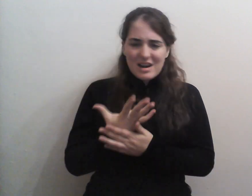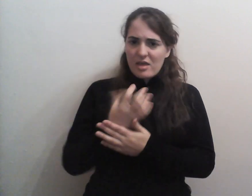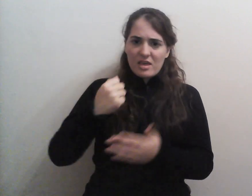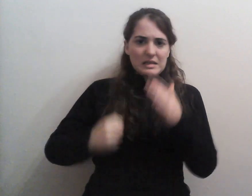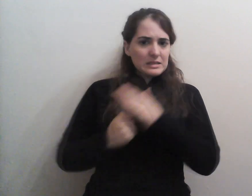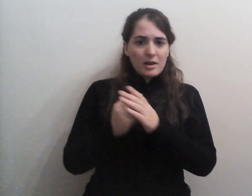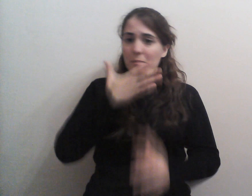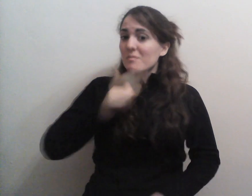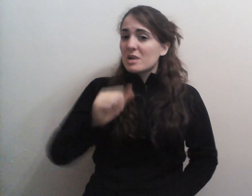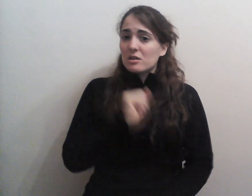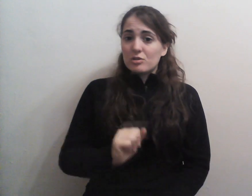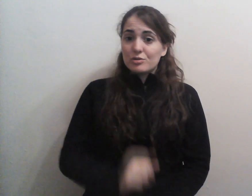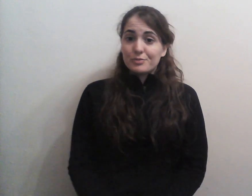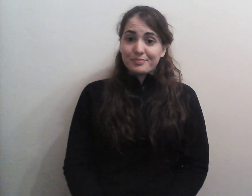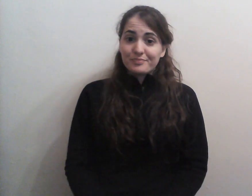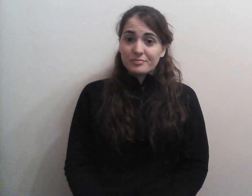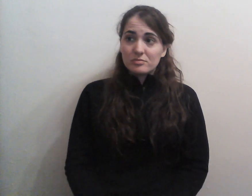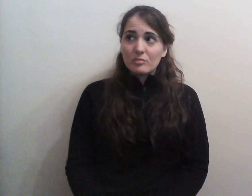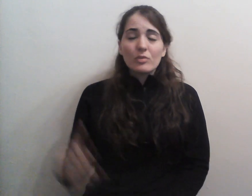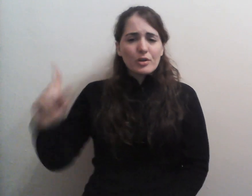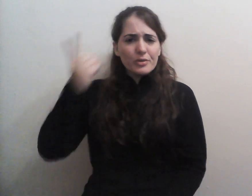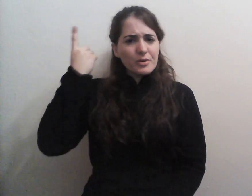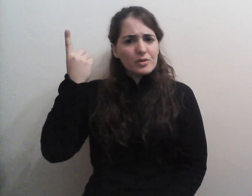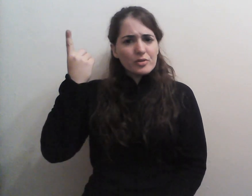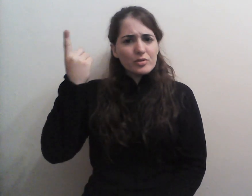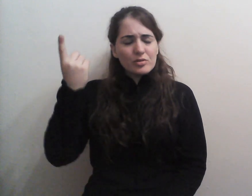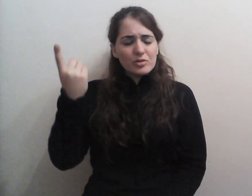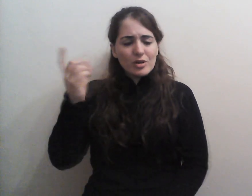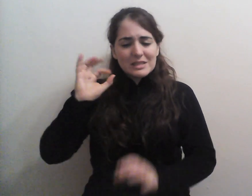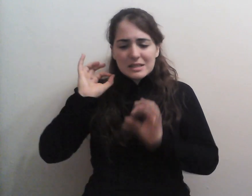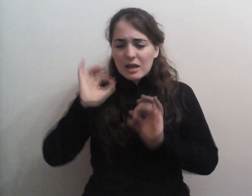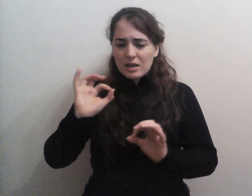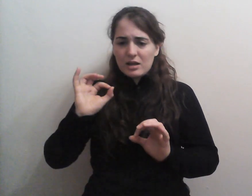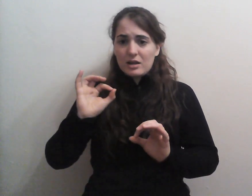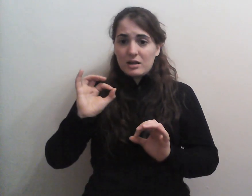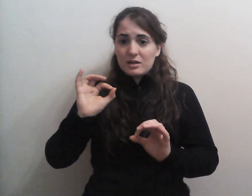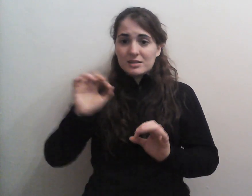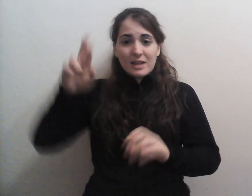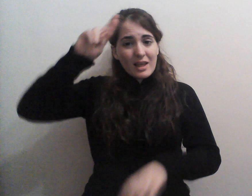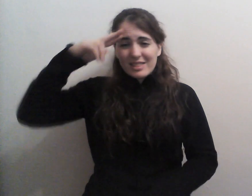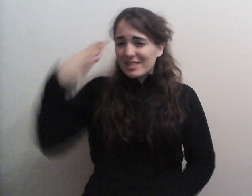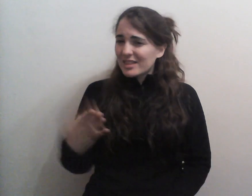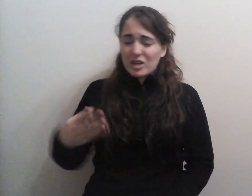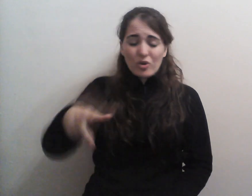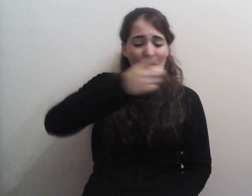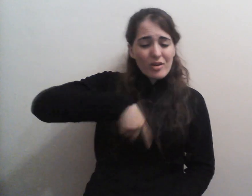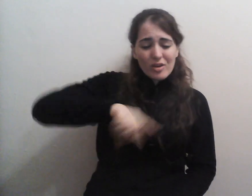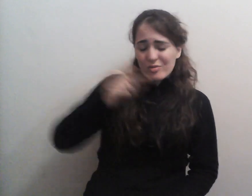los sentidos. Dios entonces, por ser quien es infinitamente digno de alabanza y